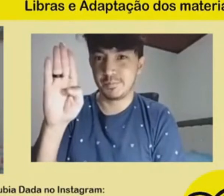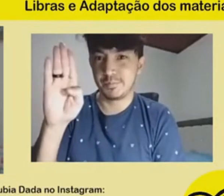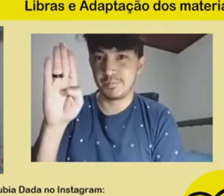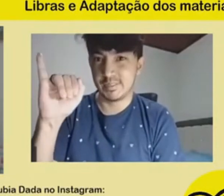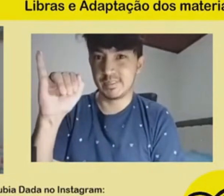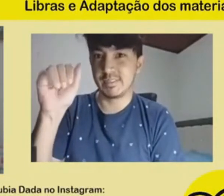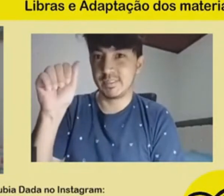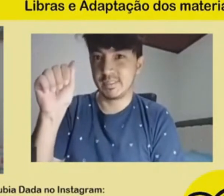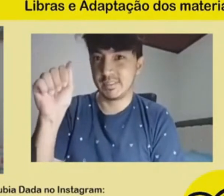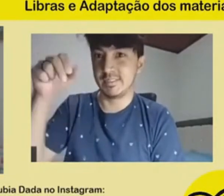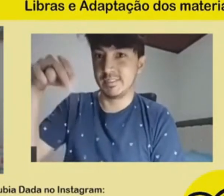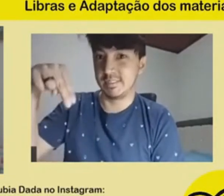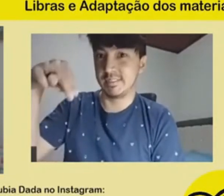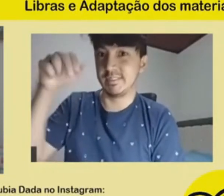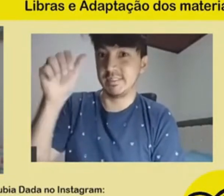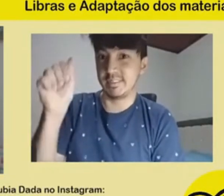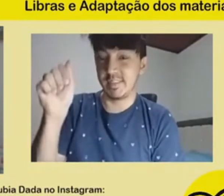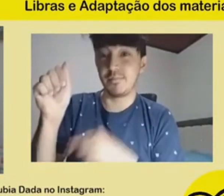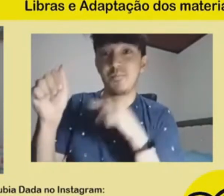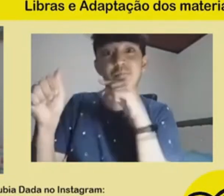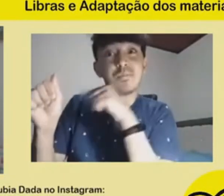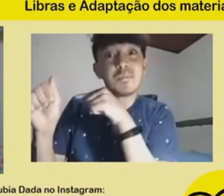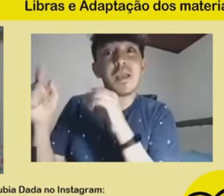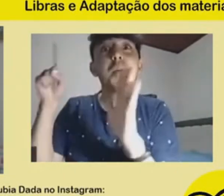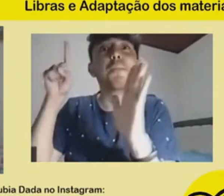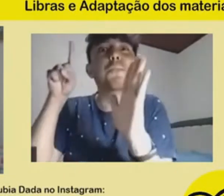Surdo chamado